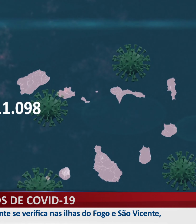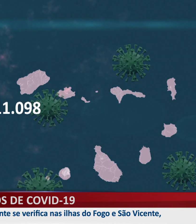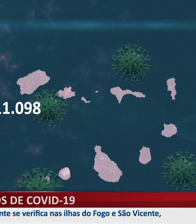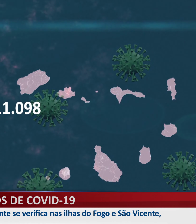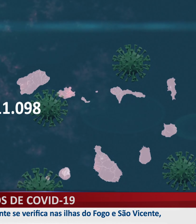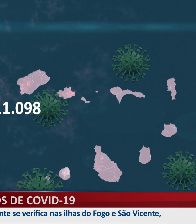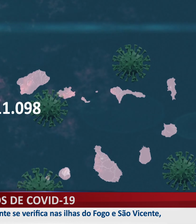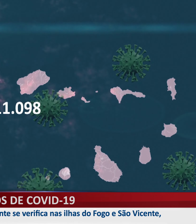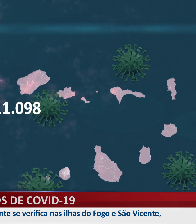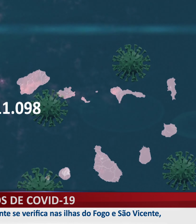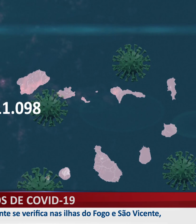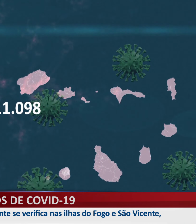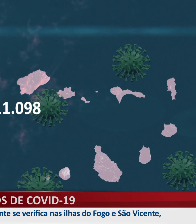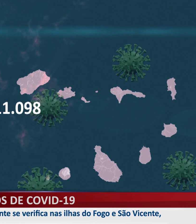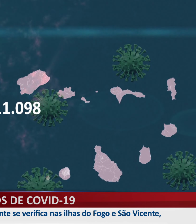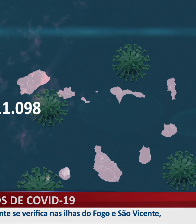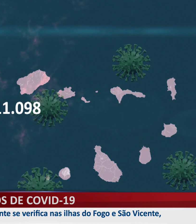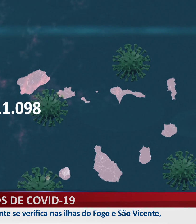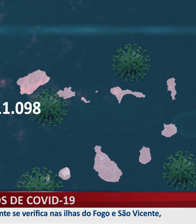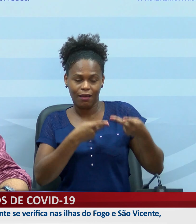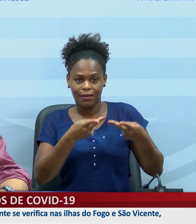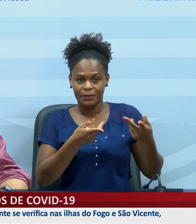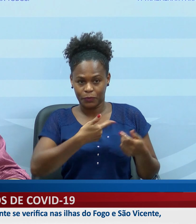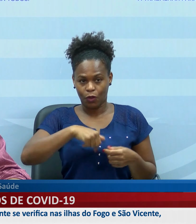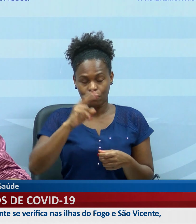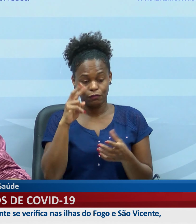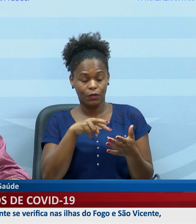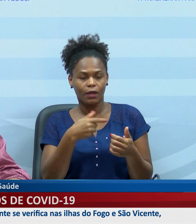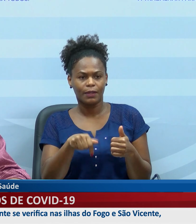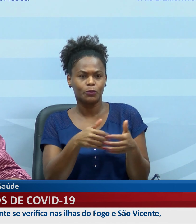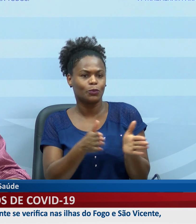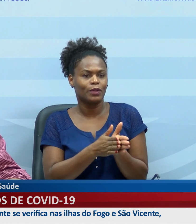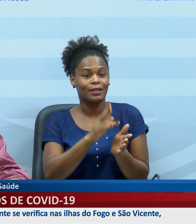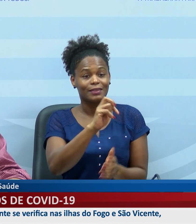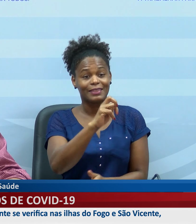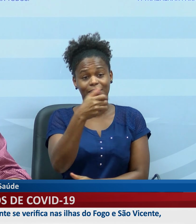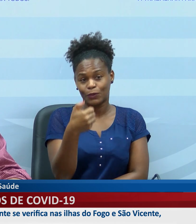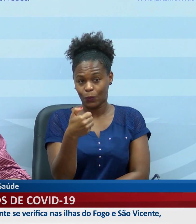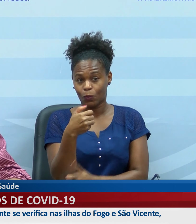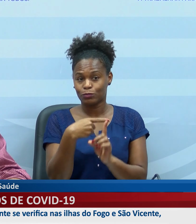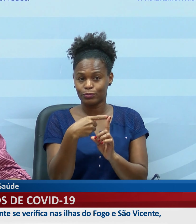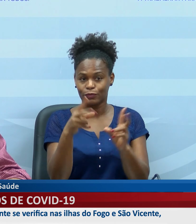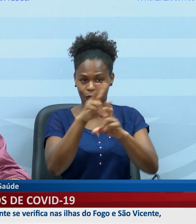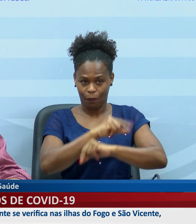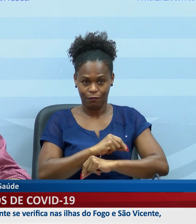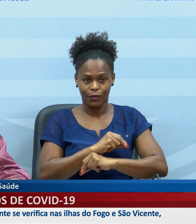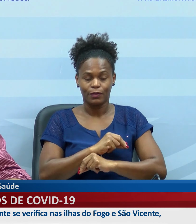casos acumulados para 11.098. Identificou-se um total de 35 casos